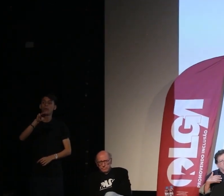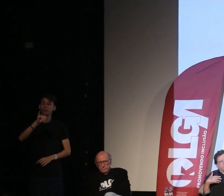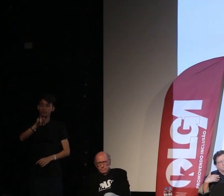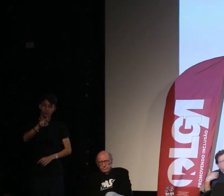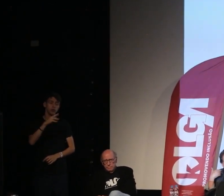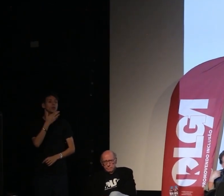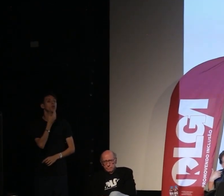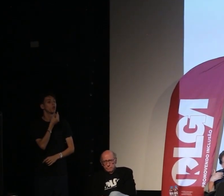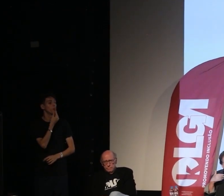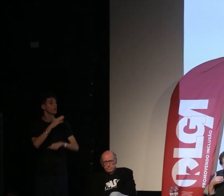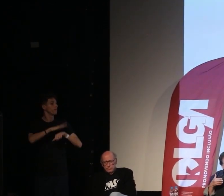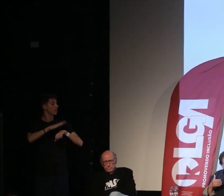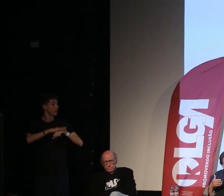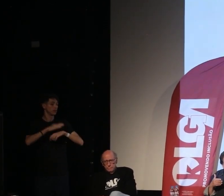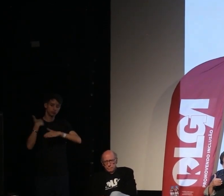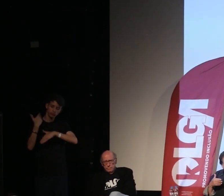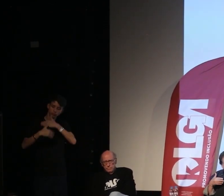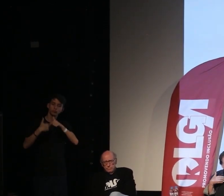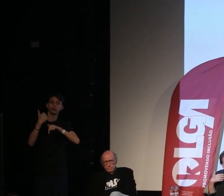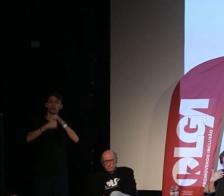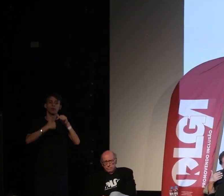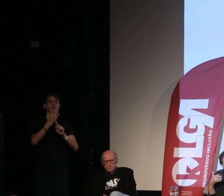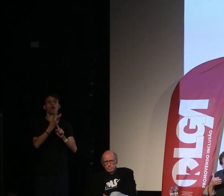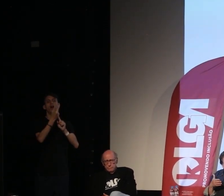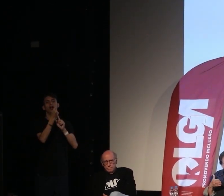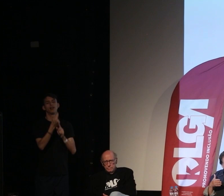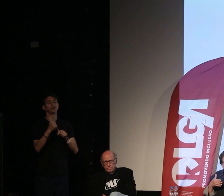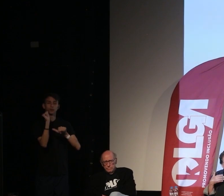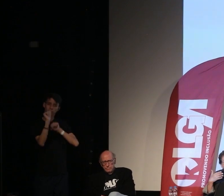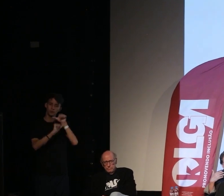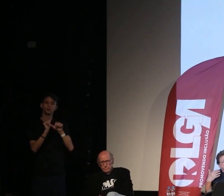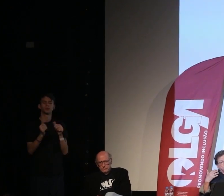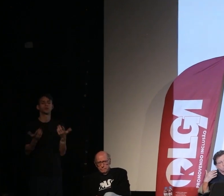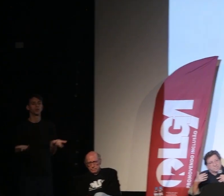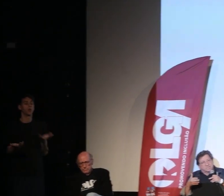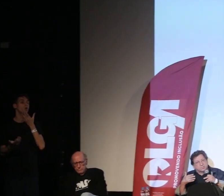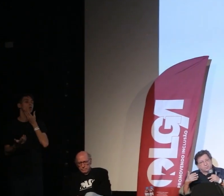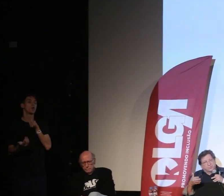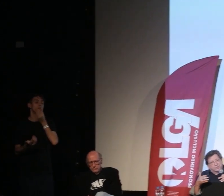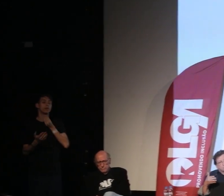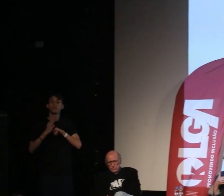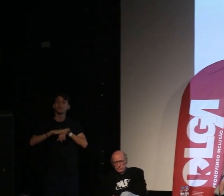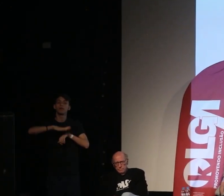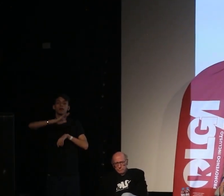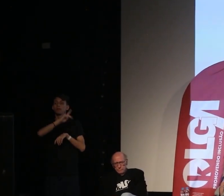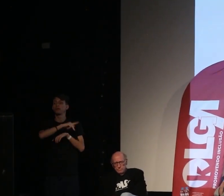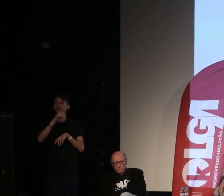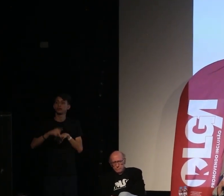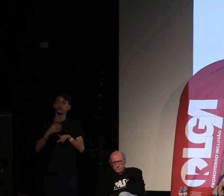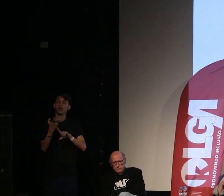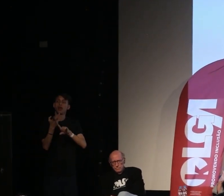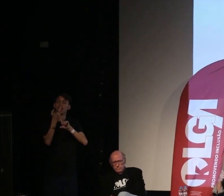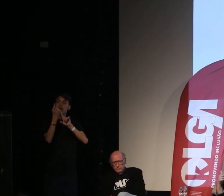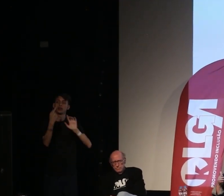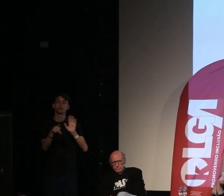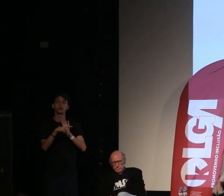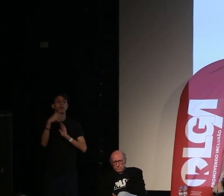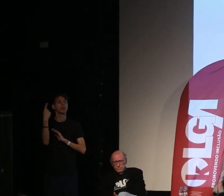que depois fez uma longa carreira na arte e se transformou em um dos grandes professores de arte da